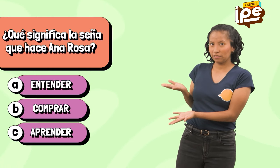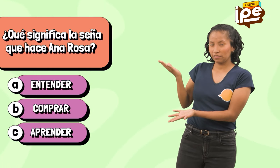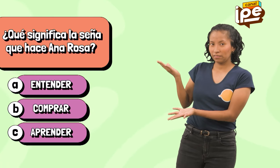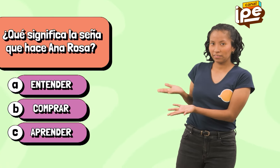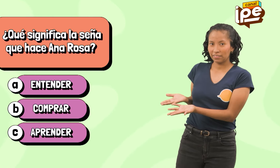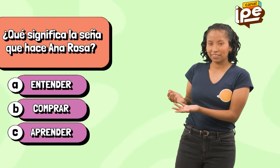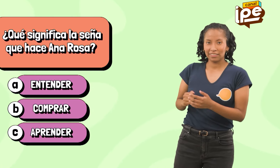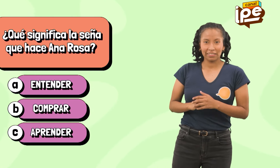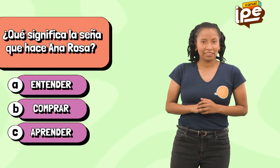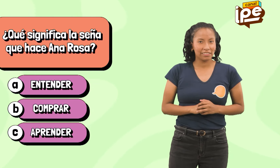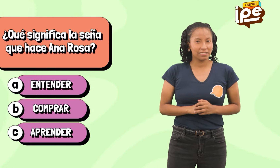veamos cuál